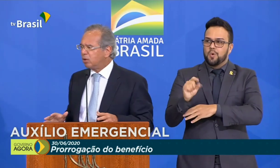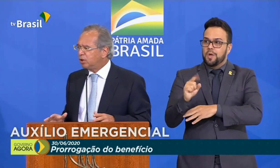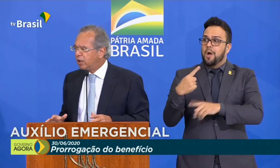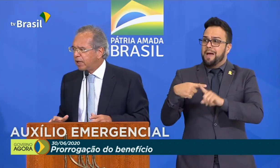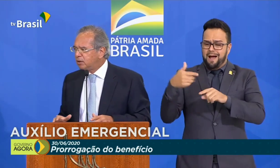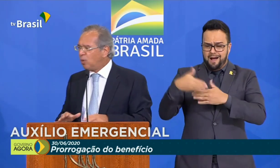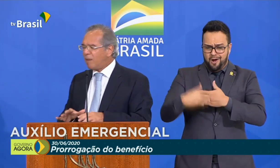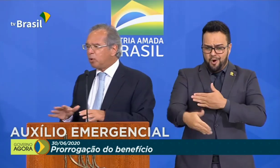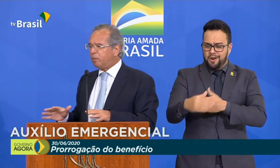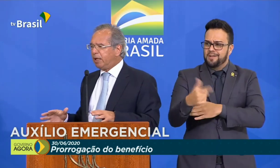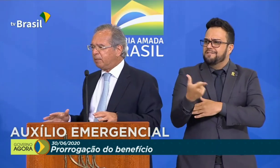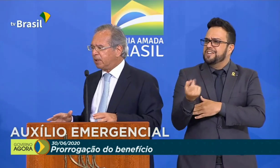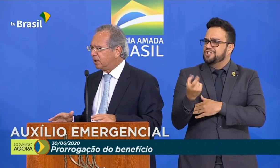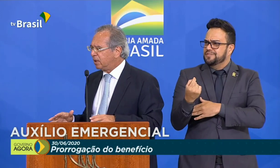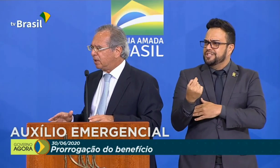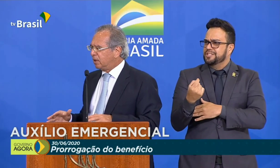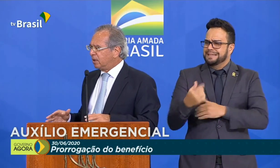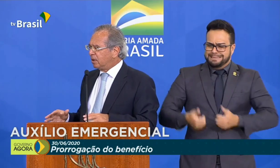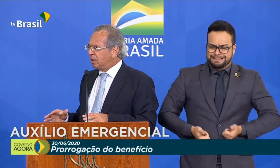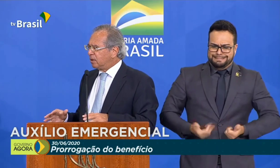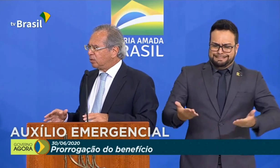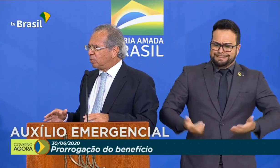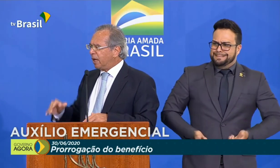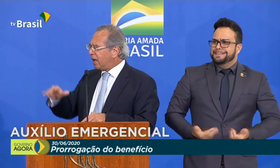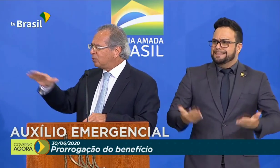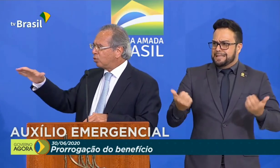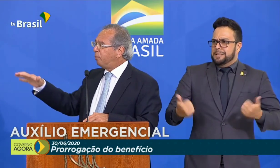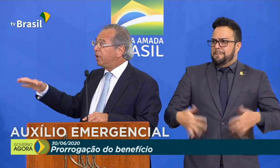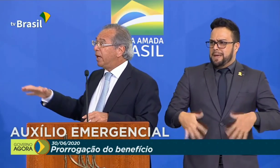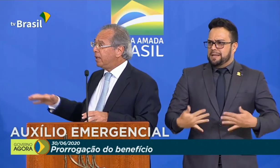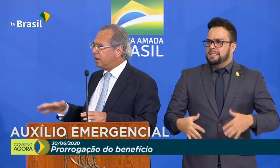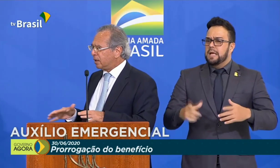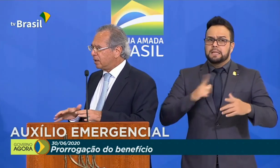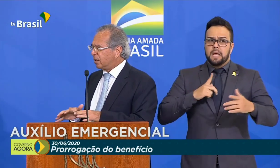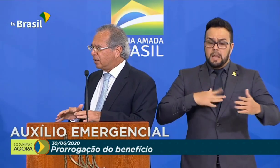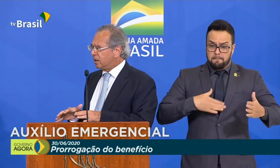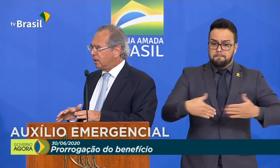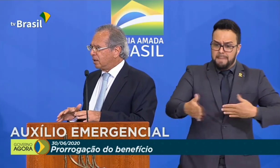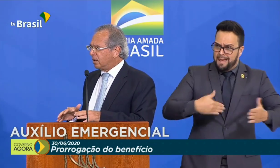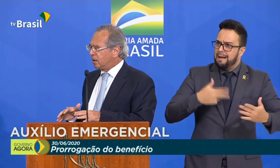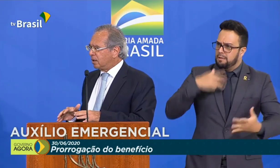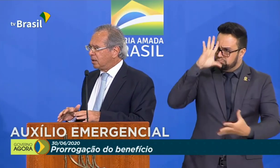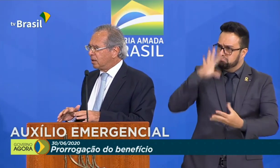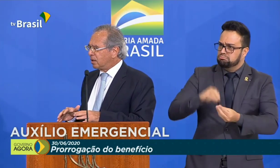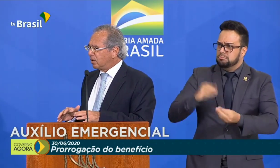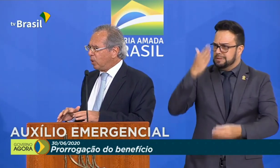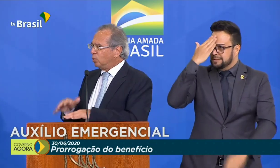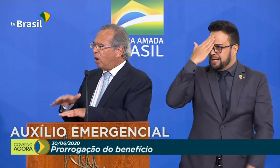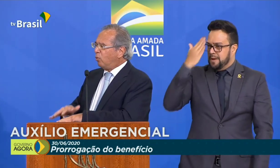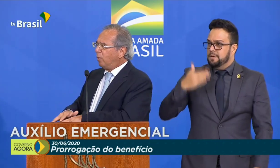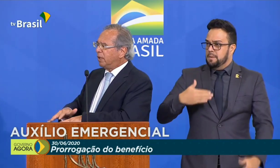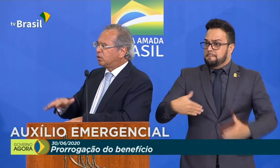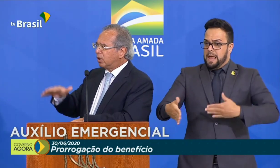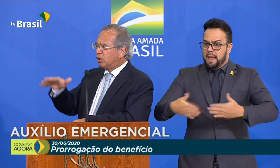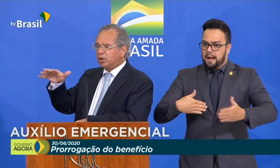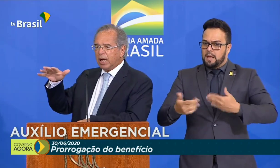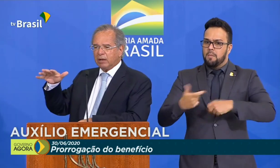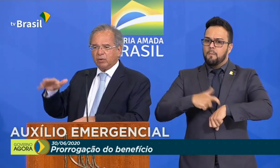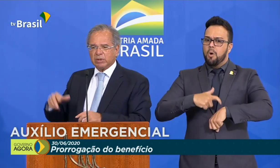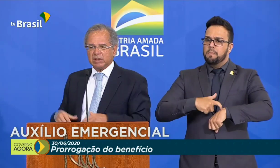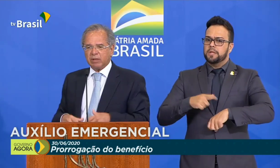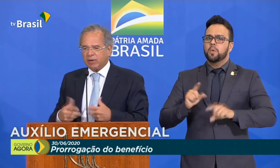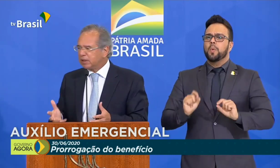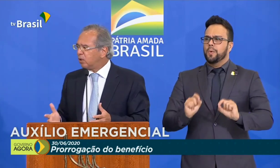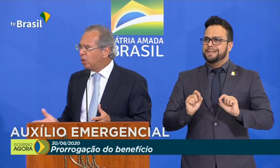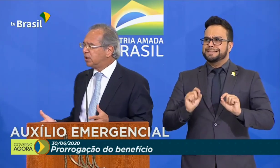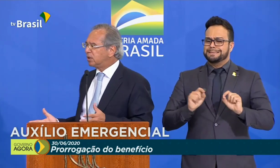despesas extraordinárias. Não há problema. Os mercados compreendem quando há um momento extraordinário